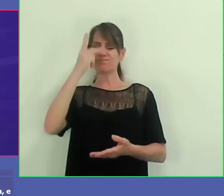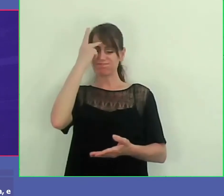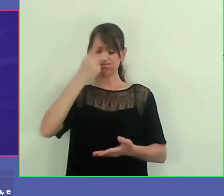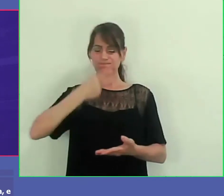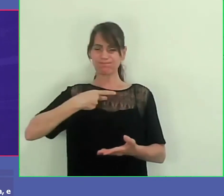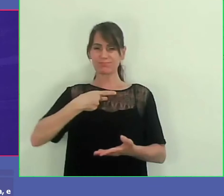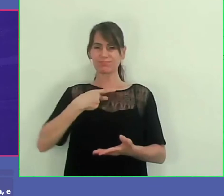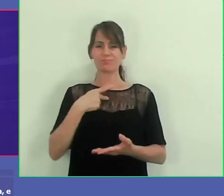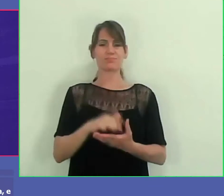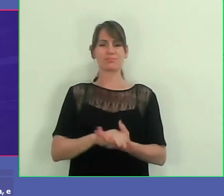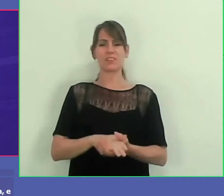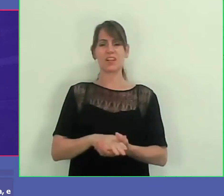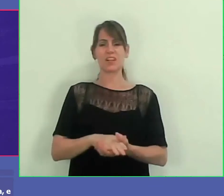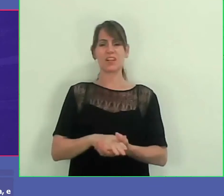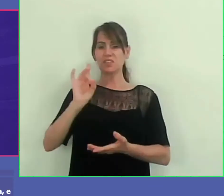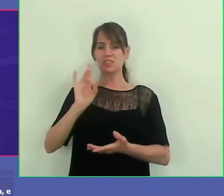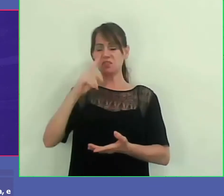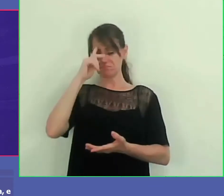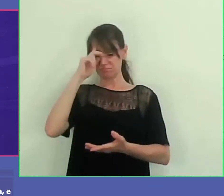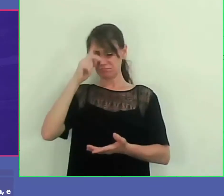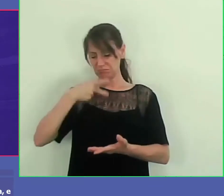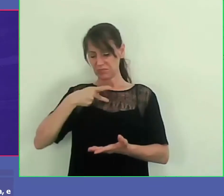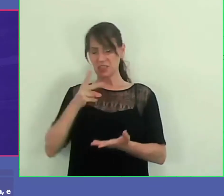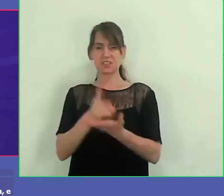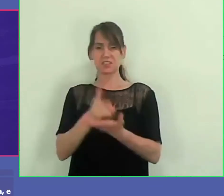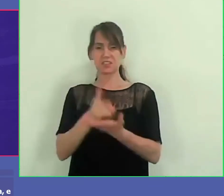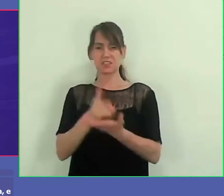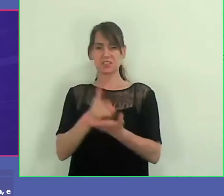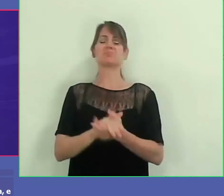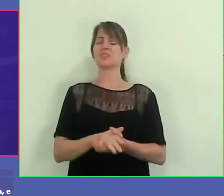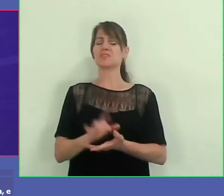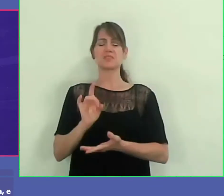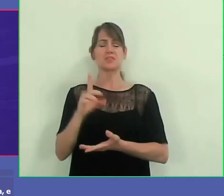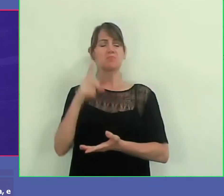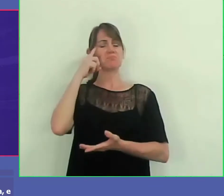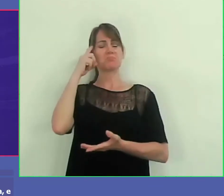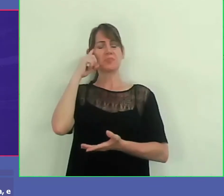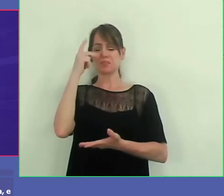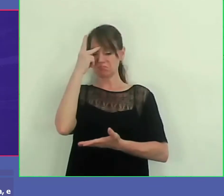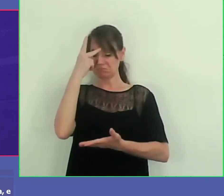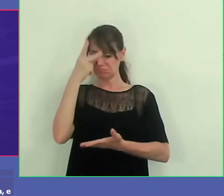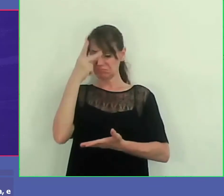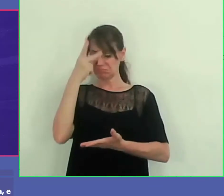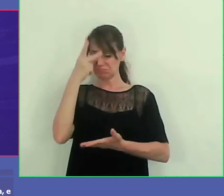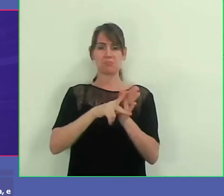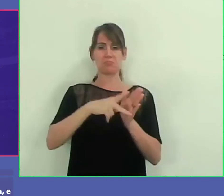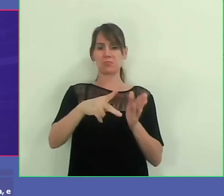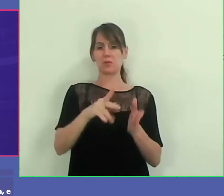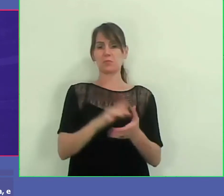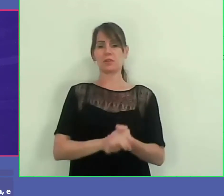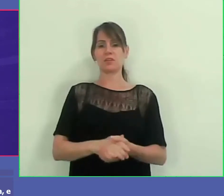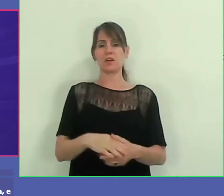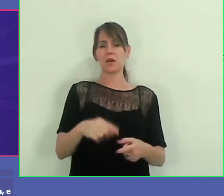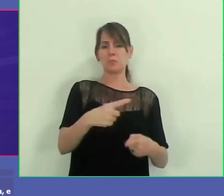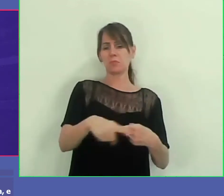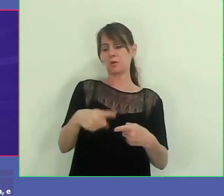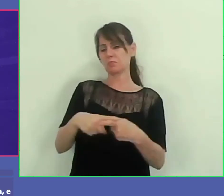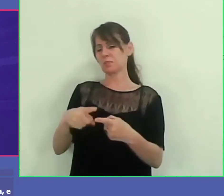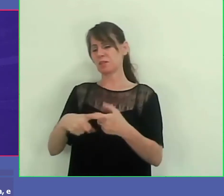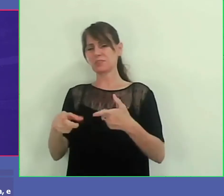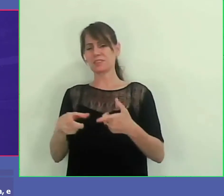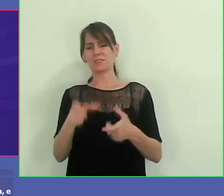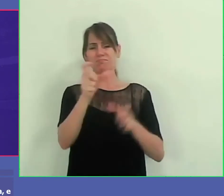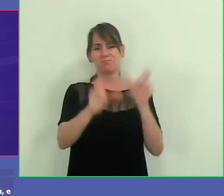individualistas, só pensamos em nós mesmos, cada um pensa em si mesmo, né? Então nós temos muitos problemas de relacionamento. Então